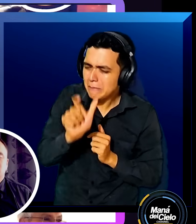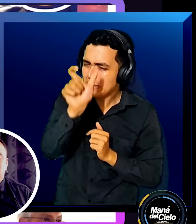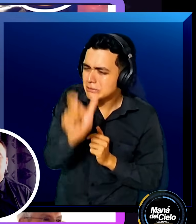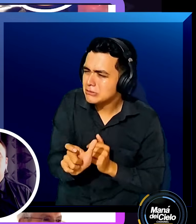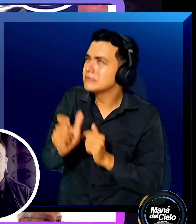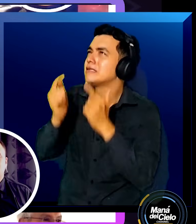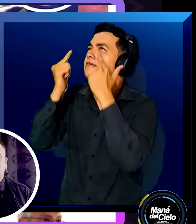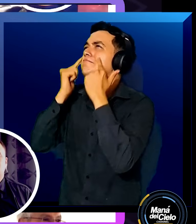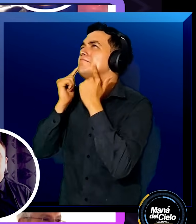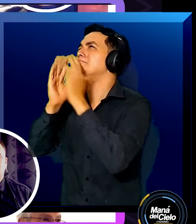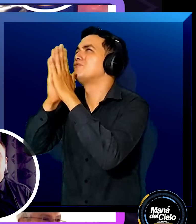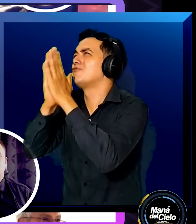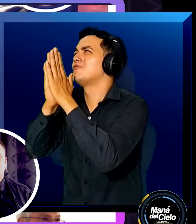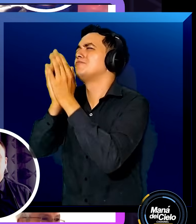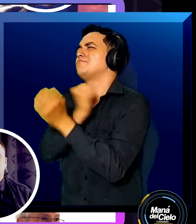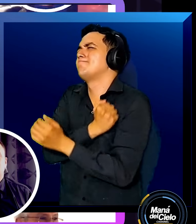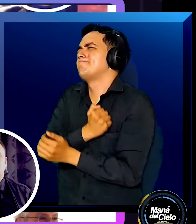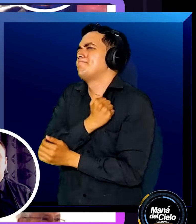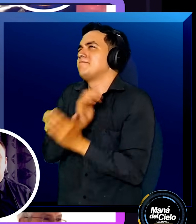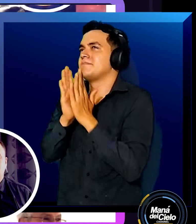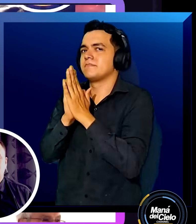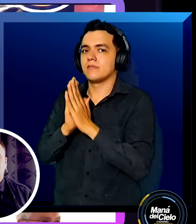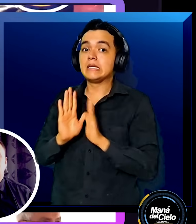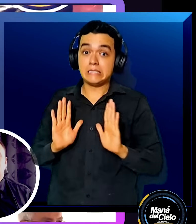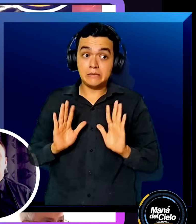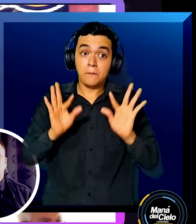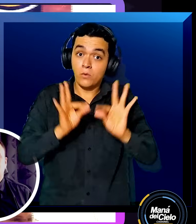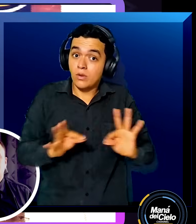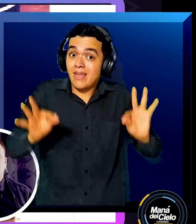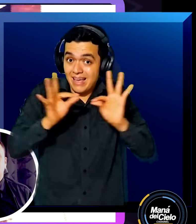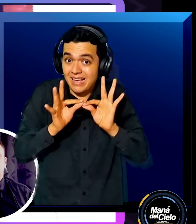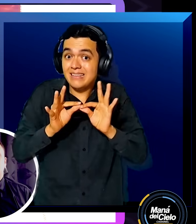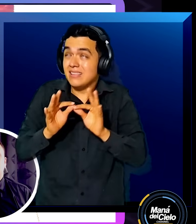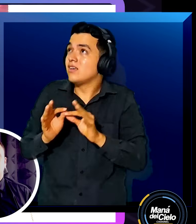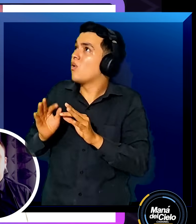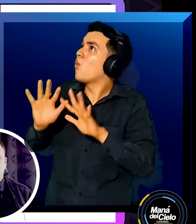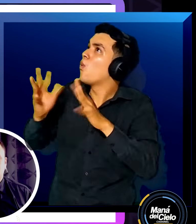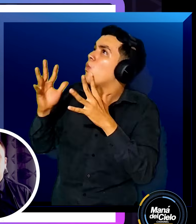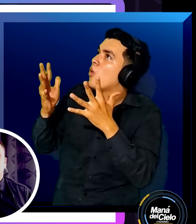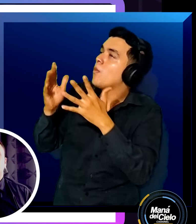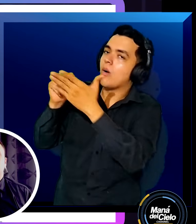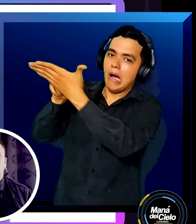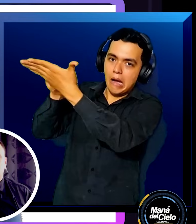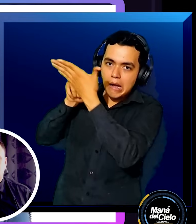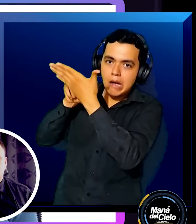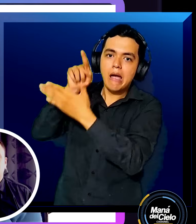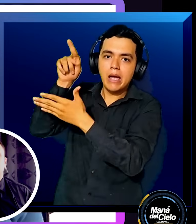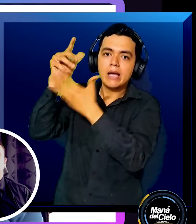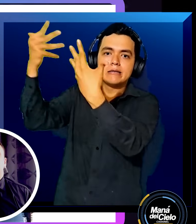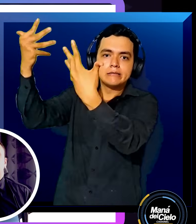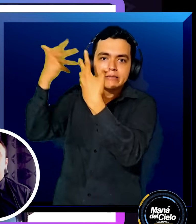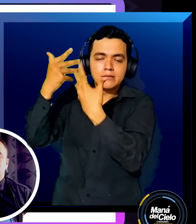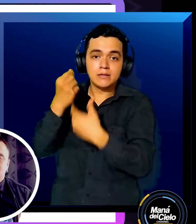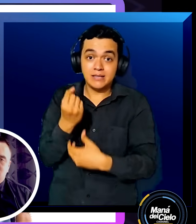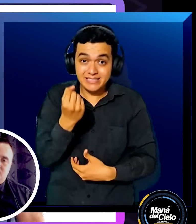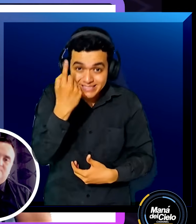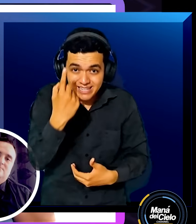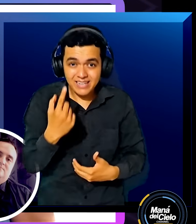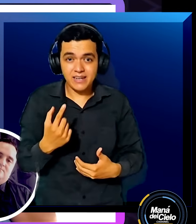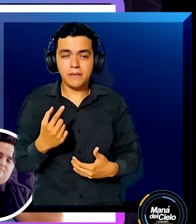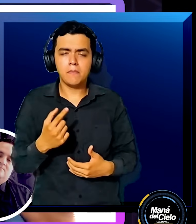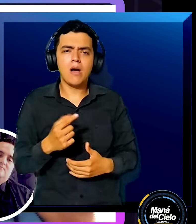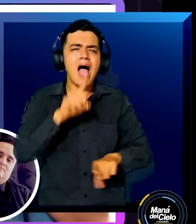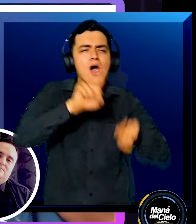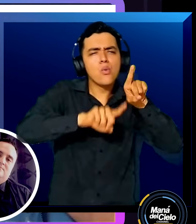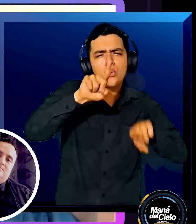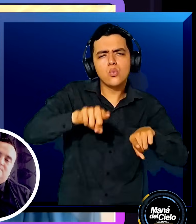Entonces yo: Señor, déjame sentir dolores de parto por esta muchacha, Brenda, llama. Déjame sentir dolores de parto por